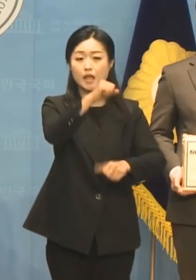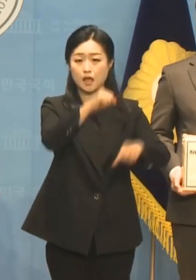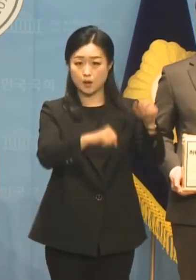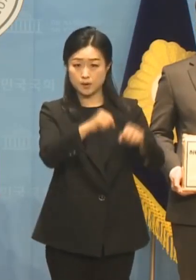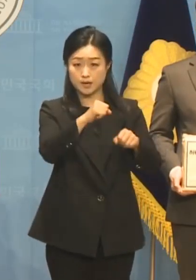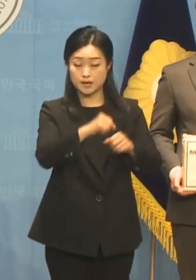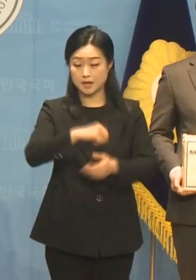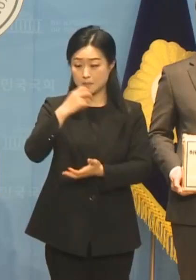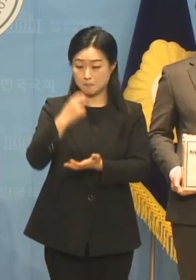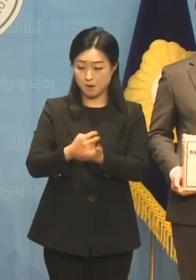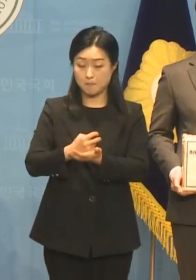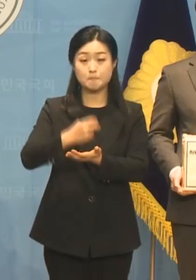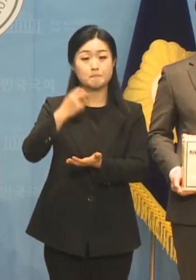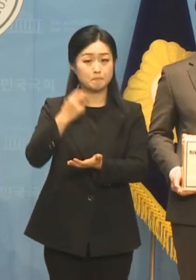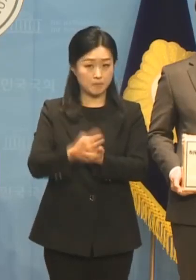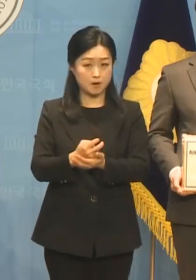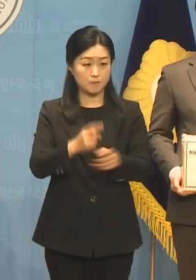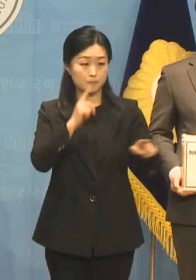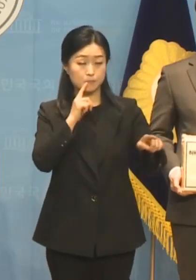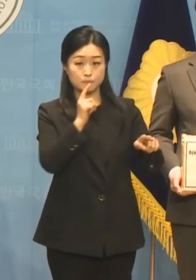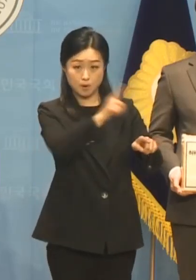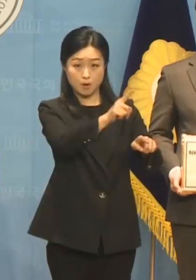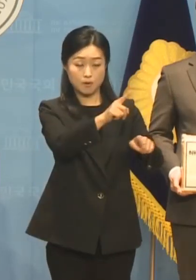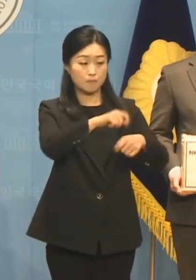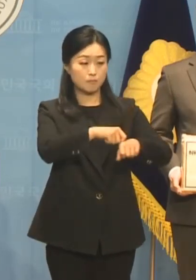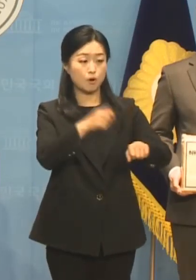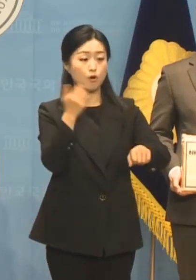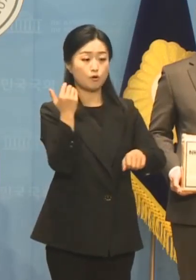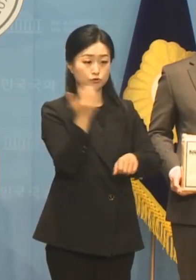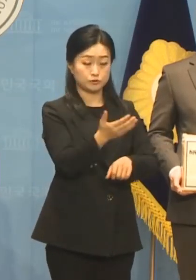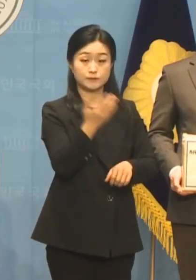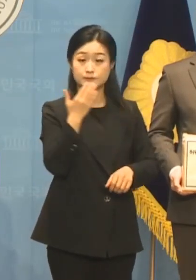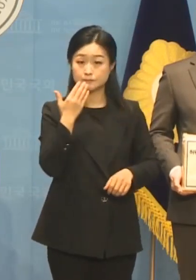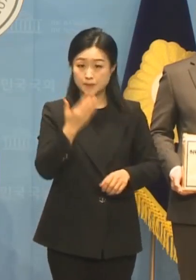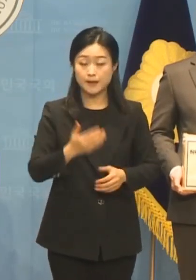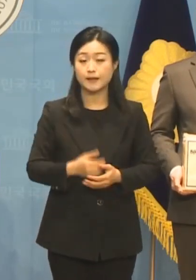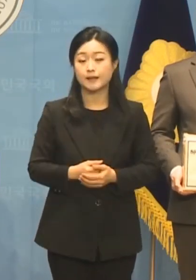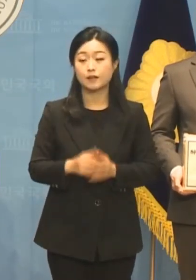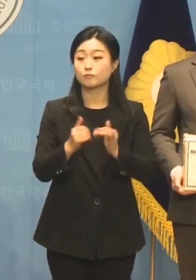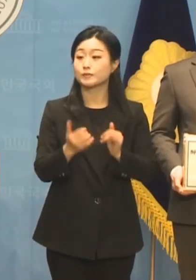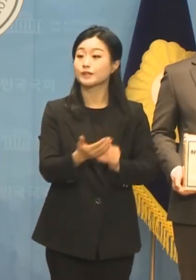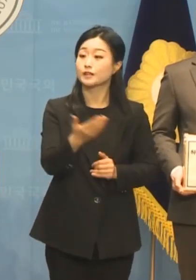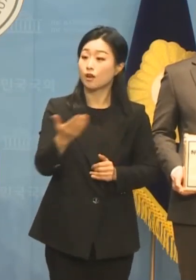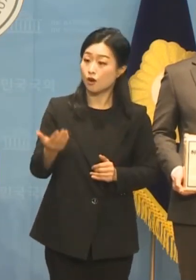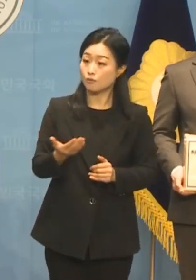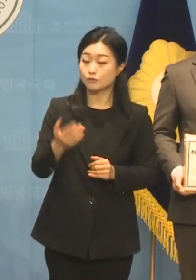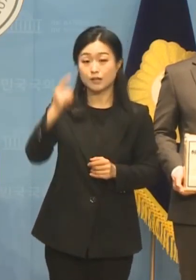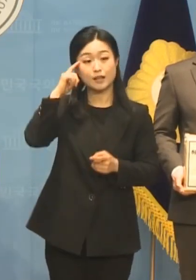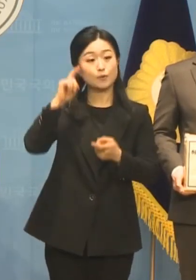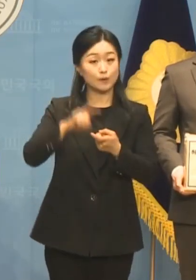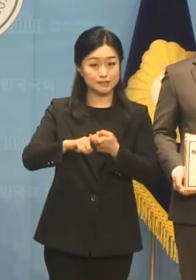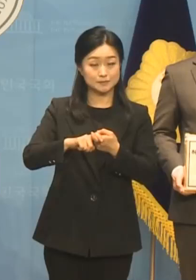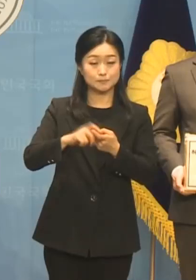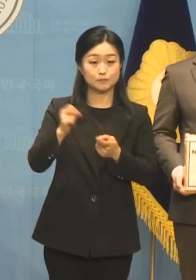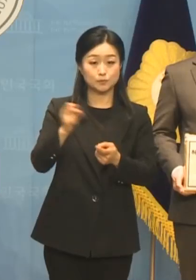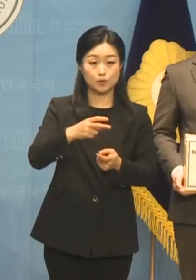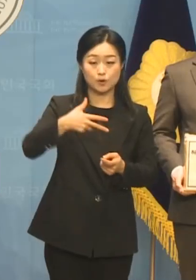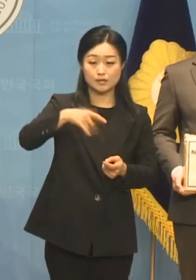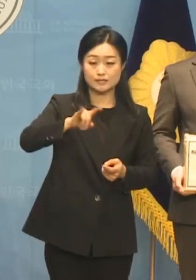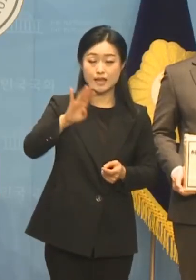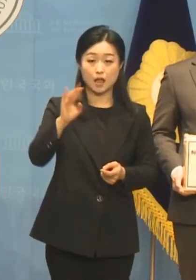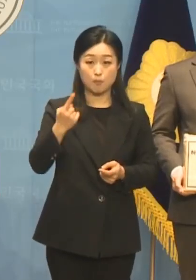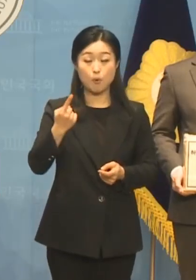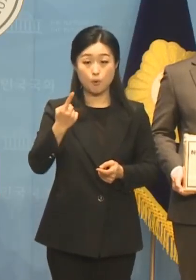통해 그 대가를 반드시 치르게 할 것입니다. 국민 여러분들의 적극적인 관심과 제보를